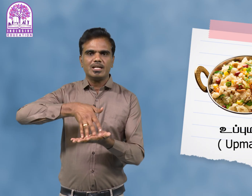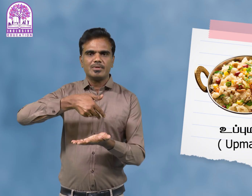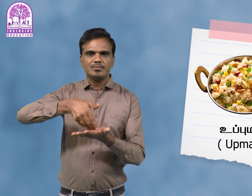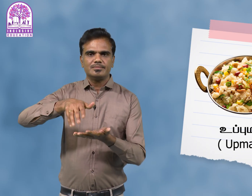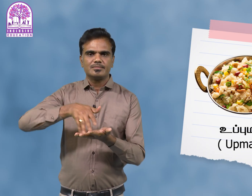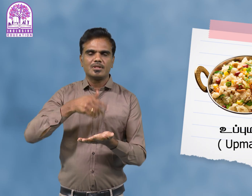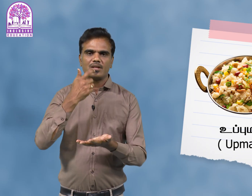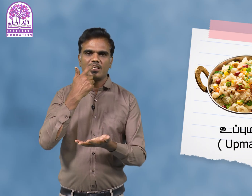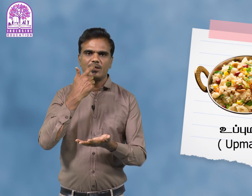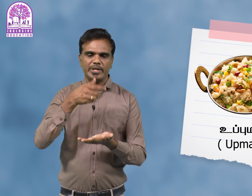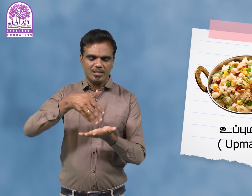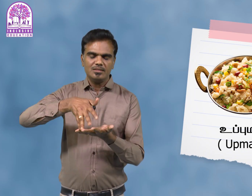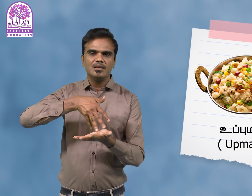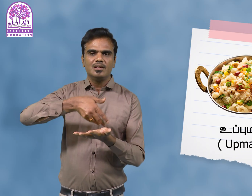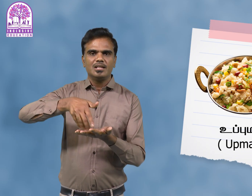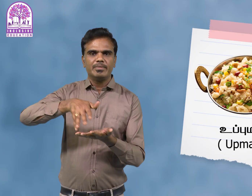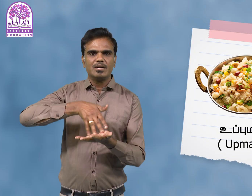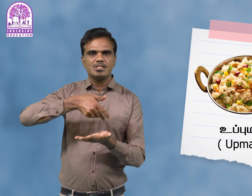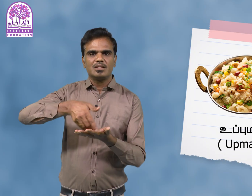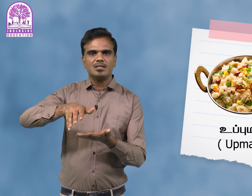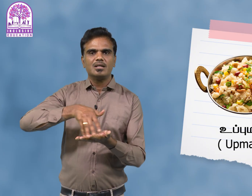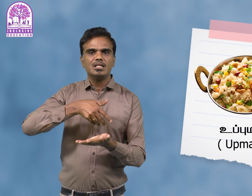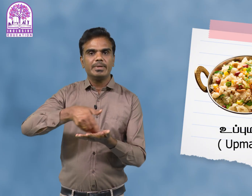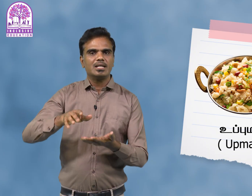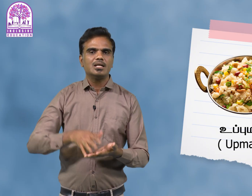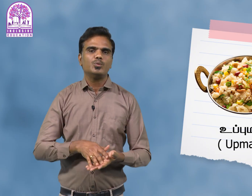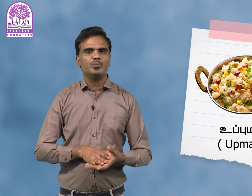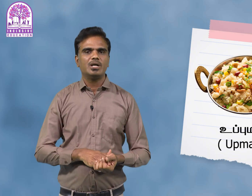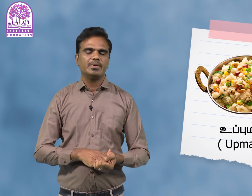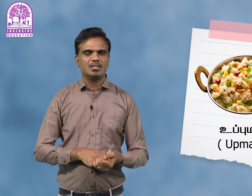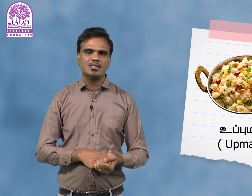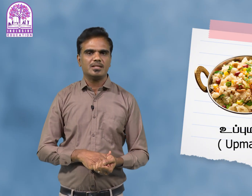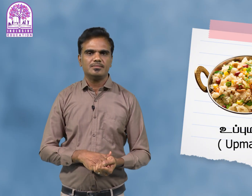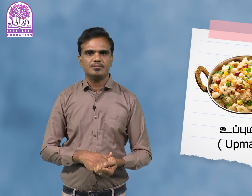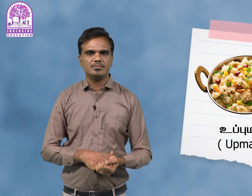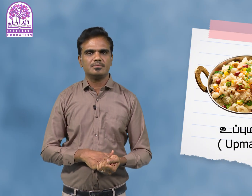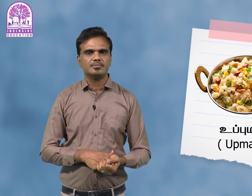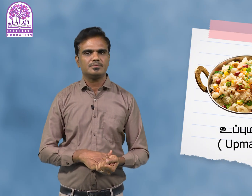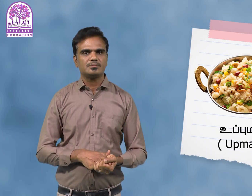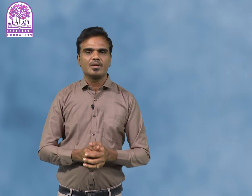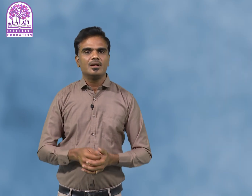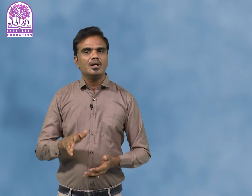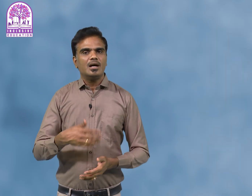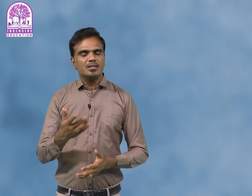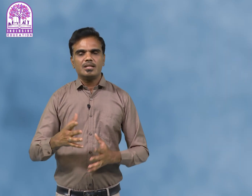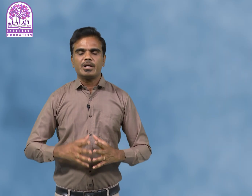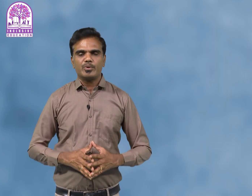காமிக்கணும். ஒயிட்டு இப்படி காமிச்சிங்கன்னா அது பேர் என்னென்னா உப்மா அப்படிங்கிறதுக்கான சைன். அடுத்து என்ன பார்க்க போகிறோம்